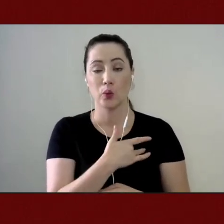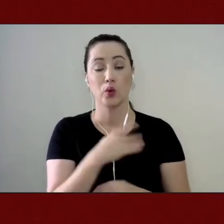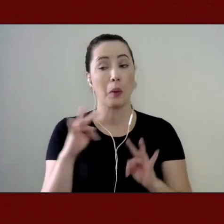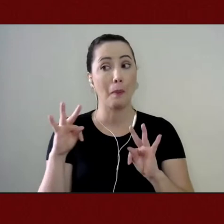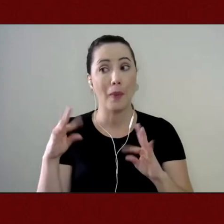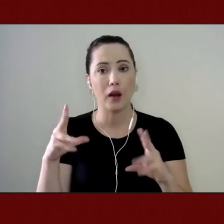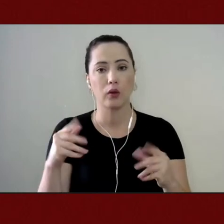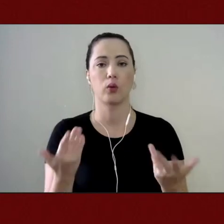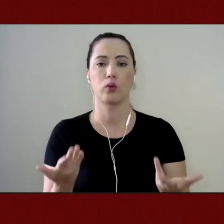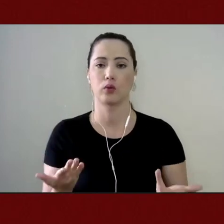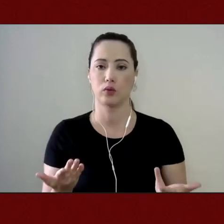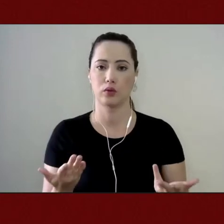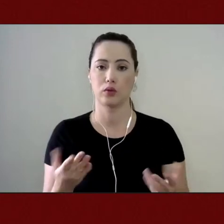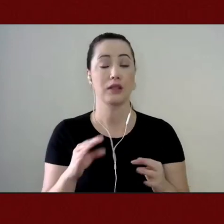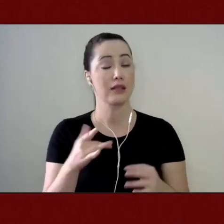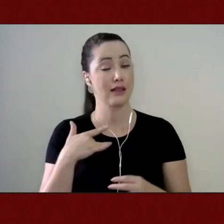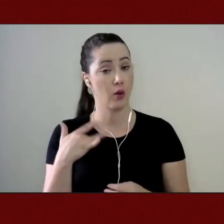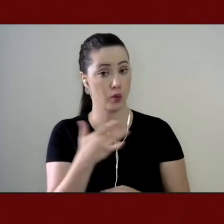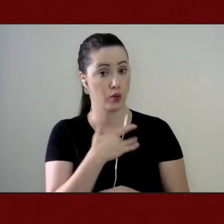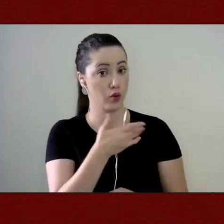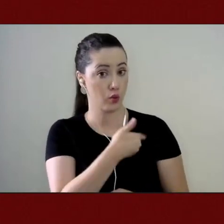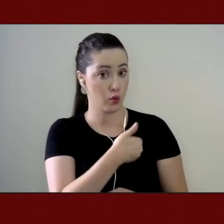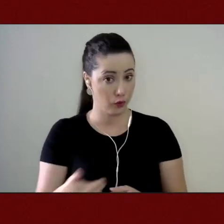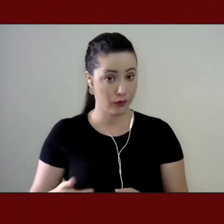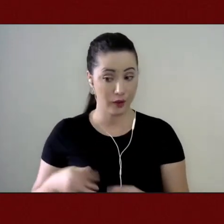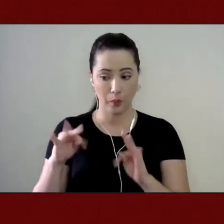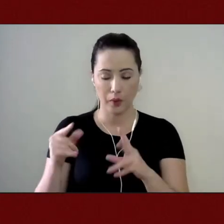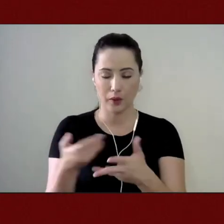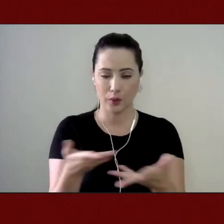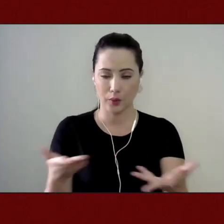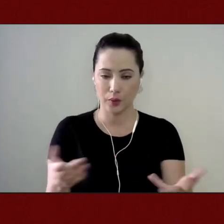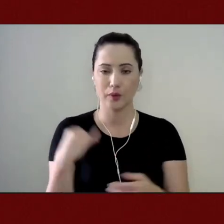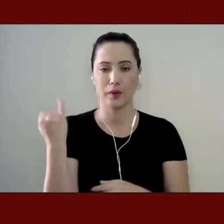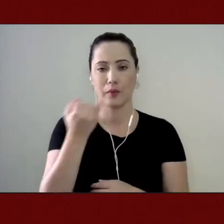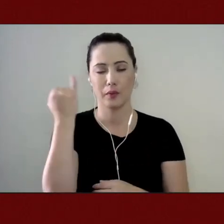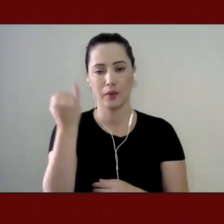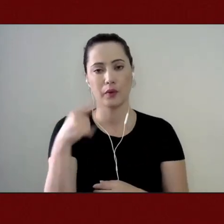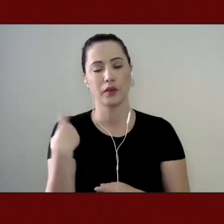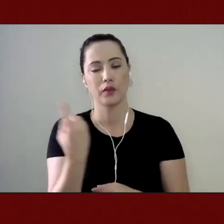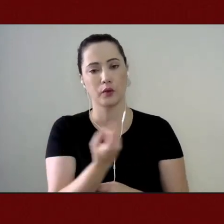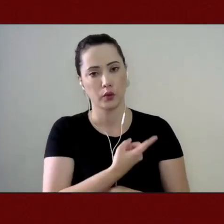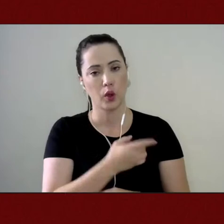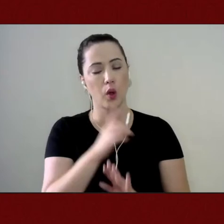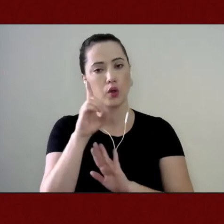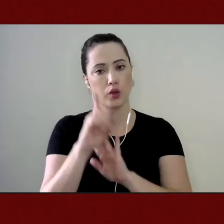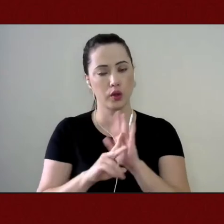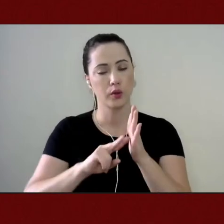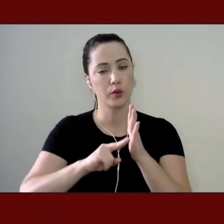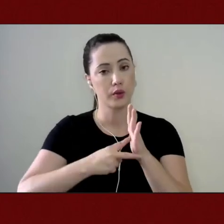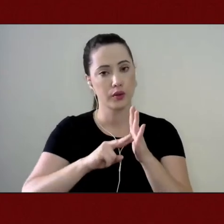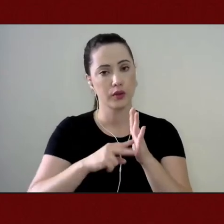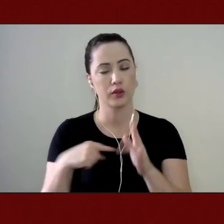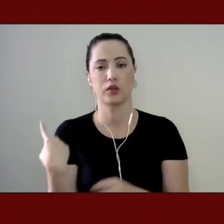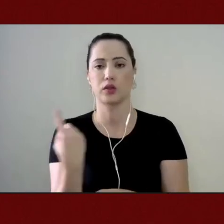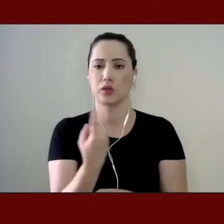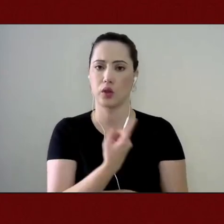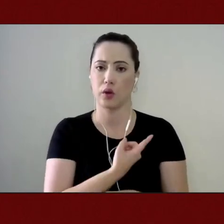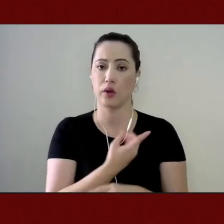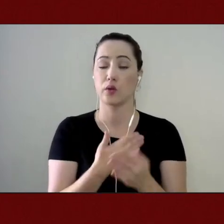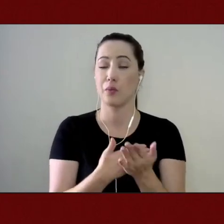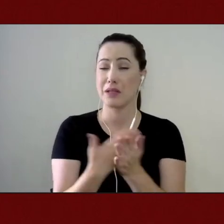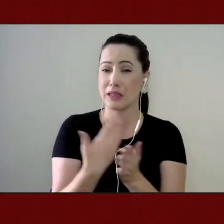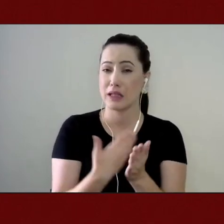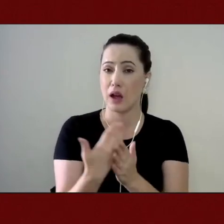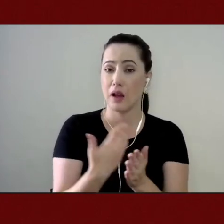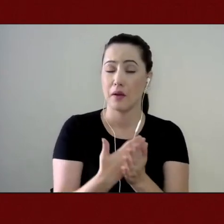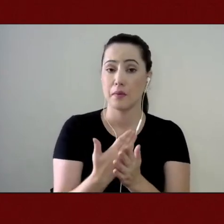alguma forma, aí faço uma ressalva aqui para nós, dirigentes sindicais, que somos oriundos do PCB, de